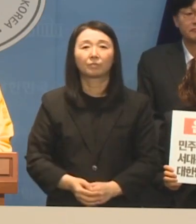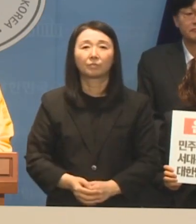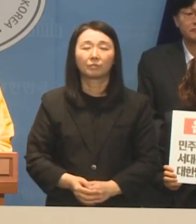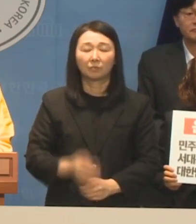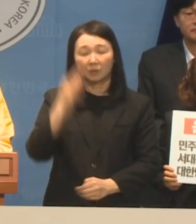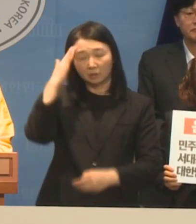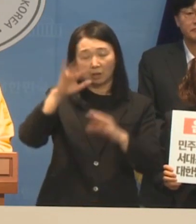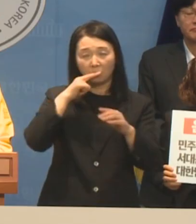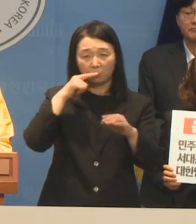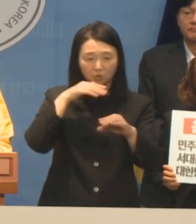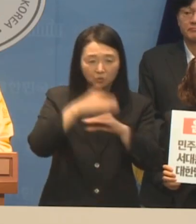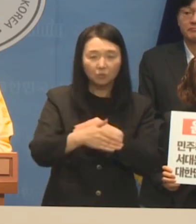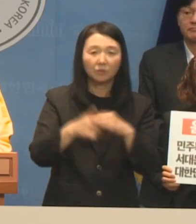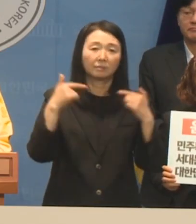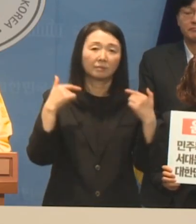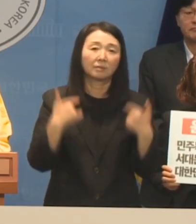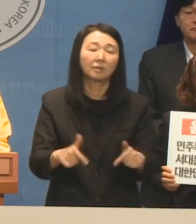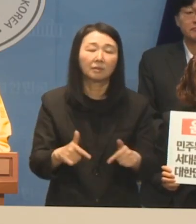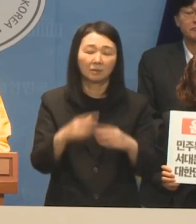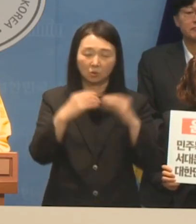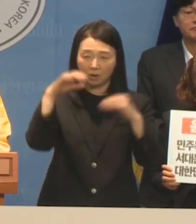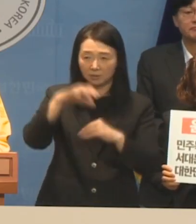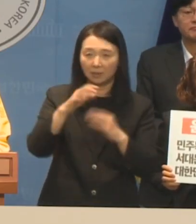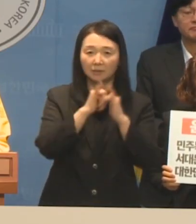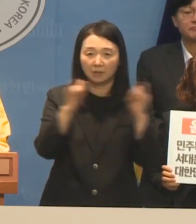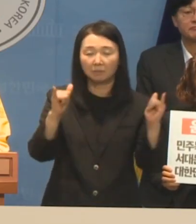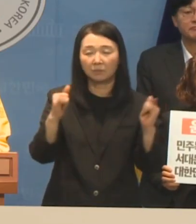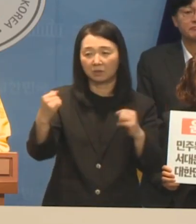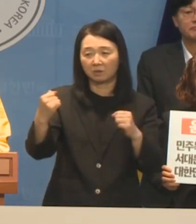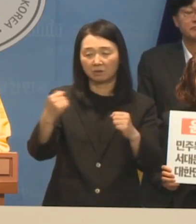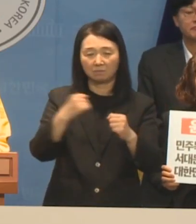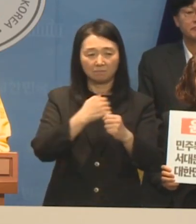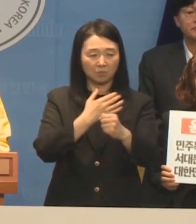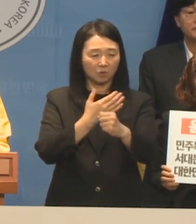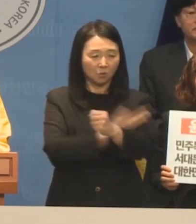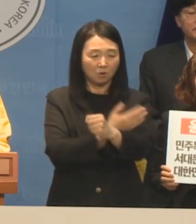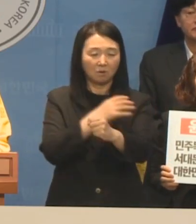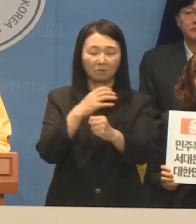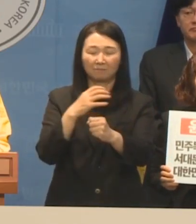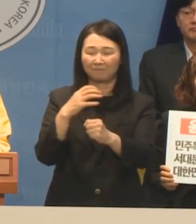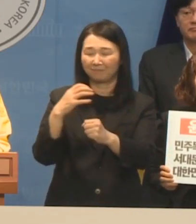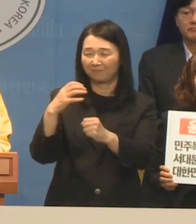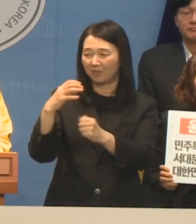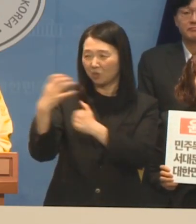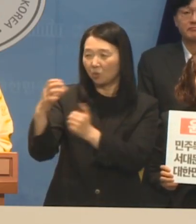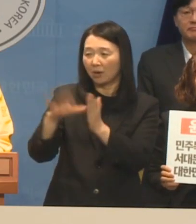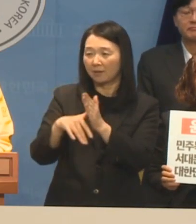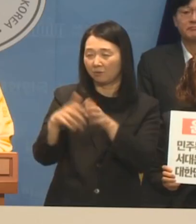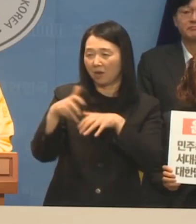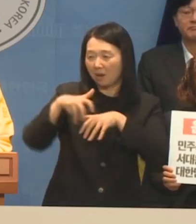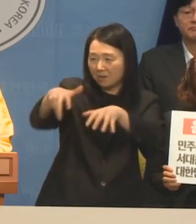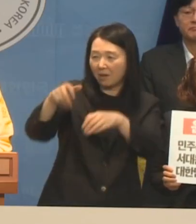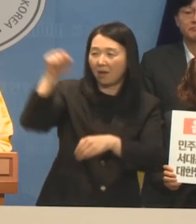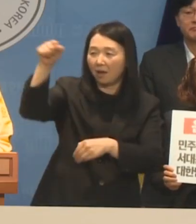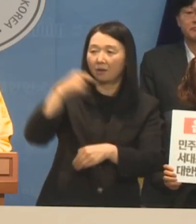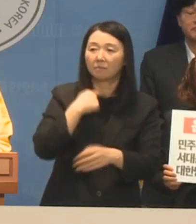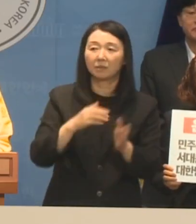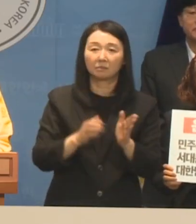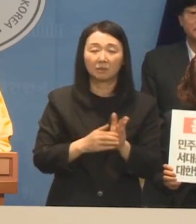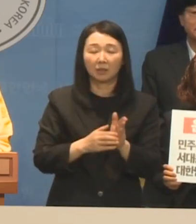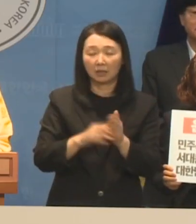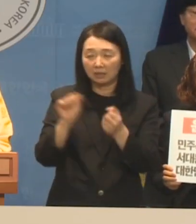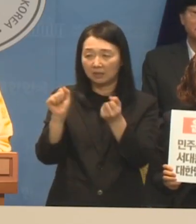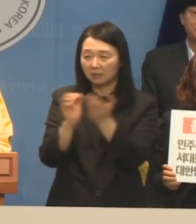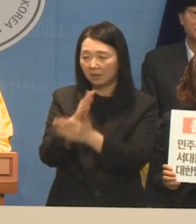대한민국의 민주주의는 언제나 광장의 시민들이 권력자들을 압도할 때 전진했습니다. 지긋지긋한 내란